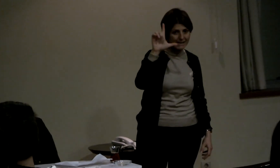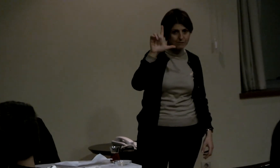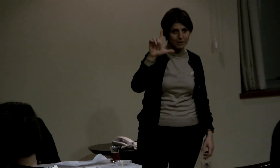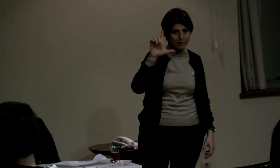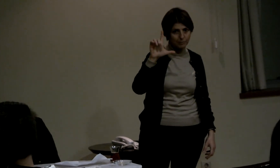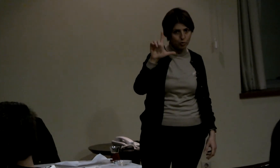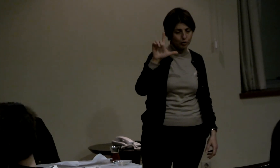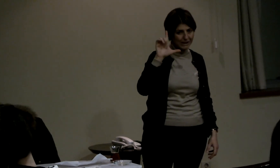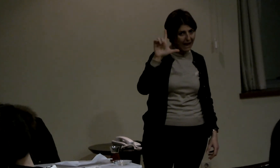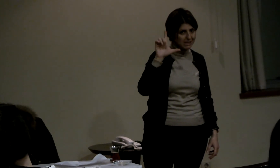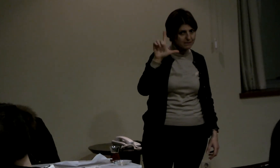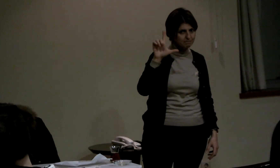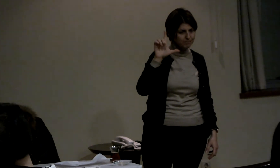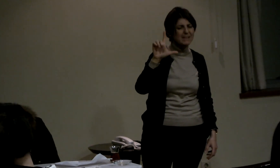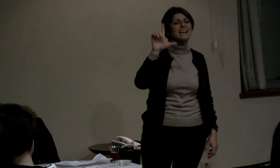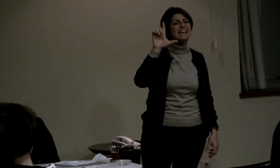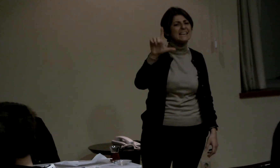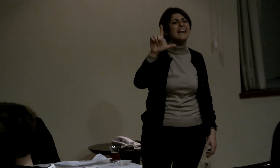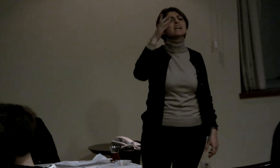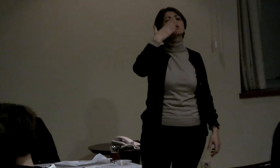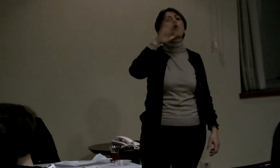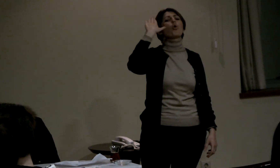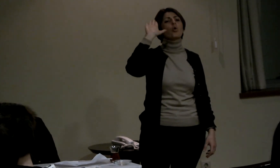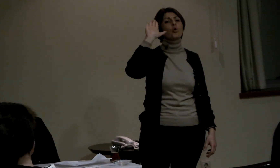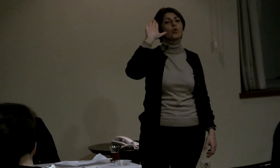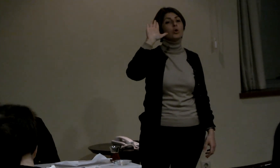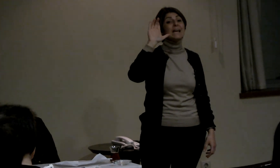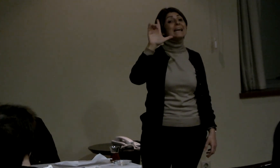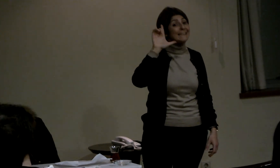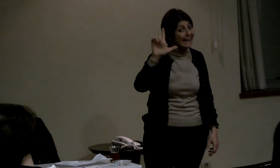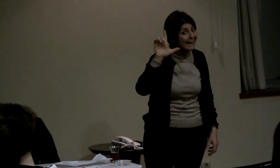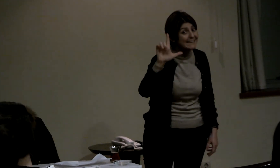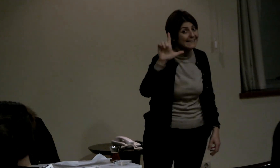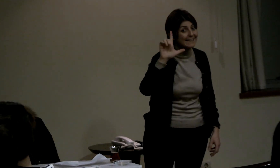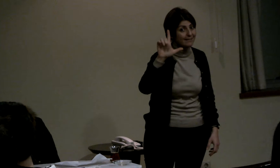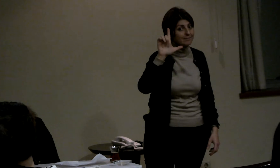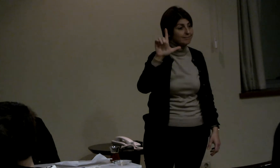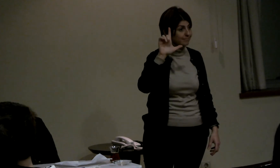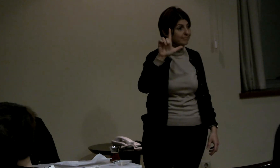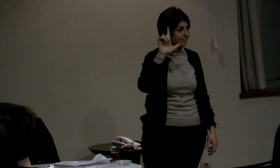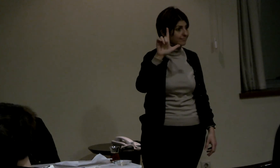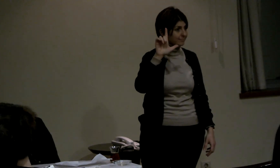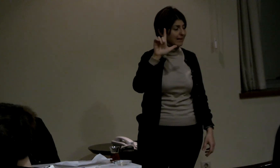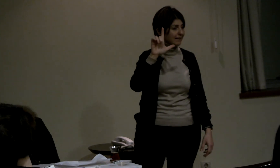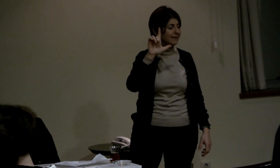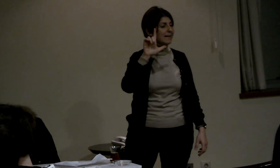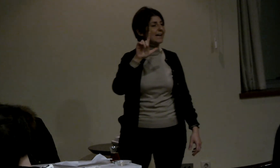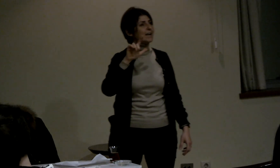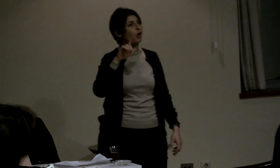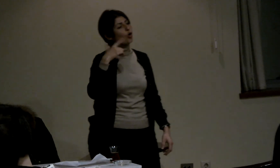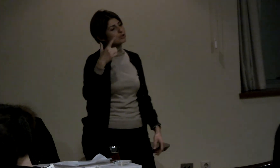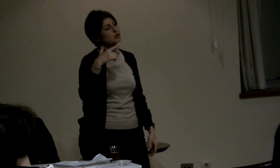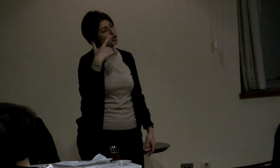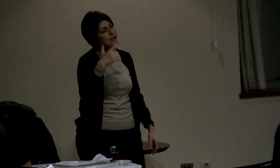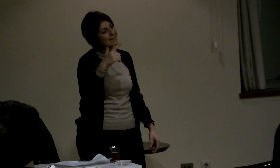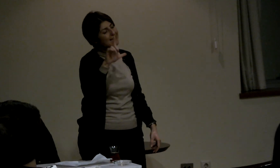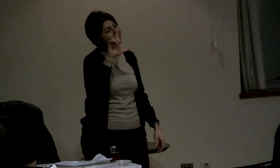Lazım demek ki. Lazım. Gerek yok. Gerekli. Yani orada söylerken